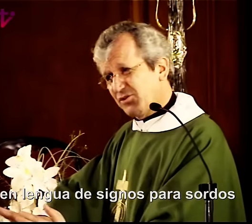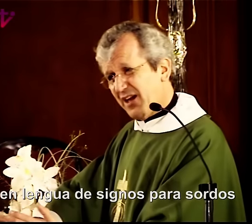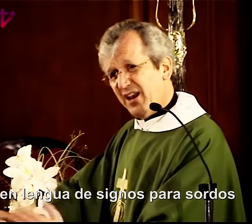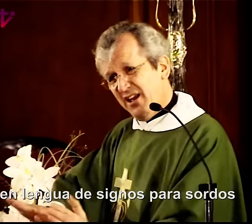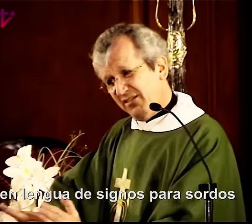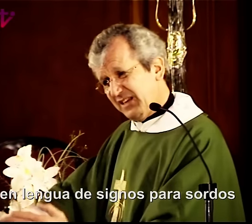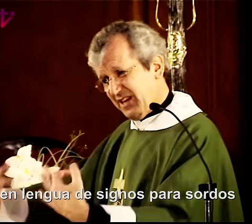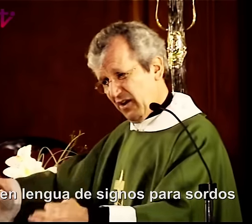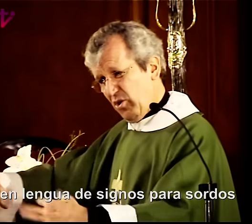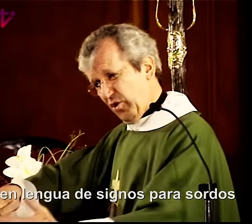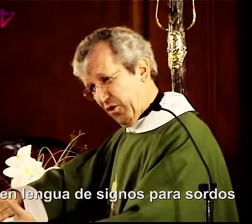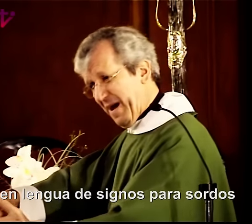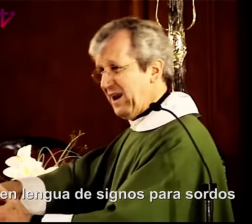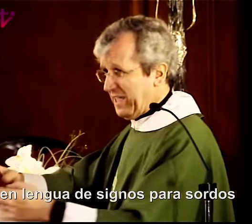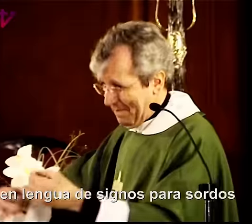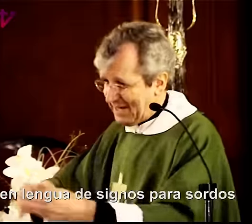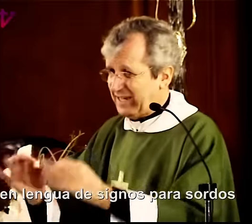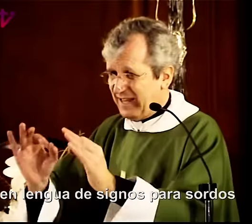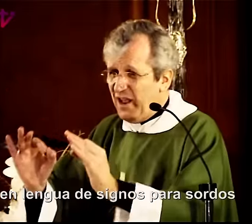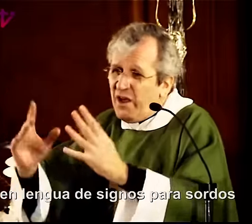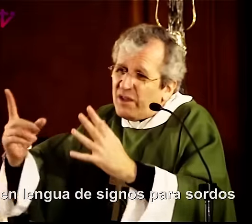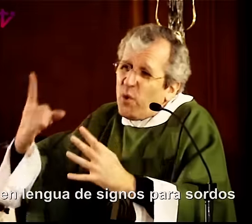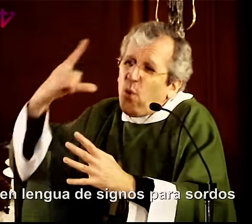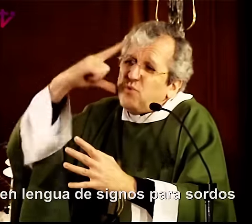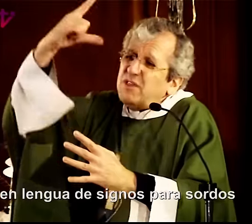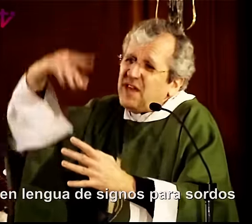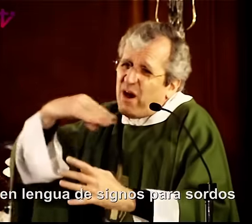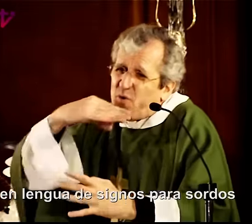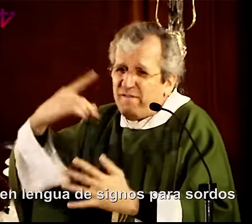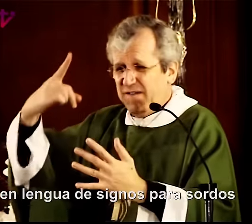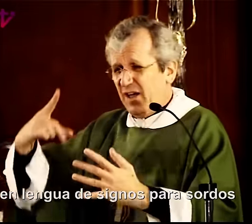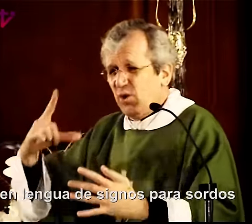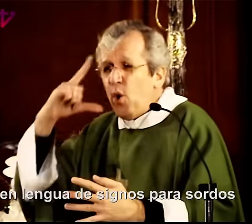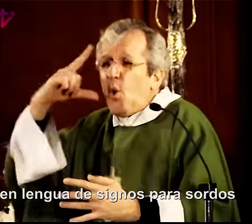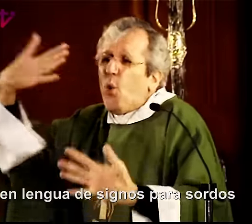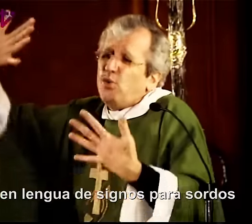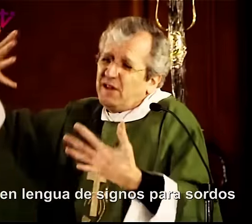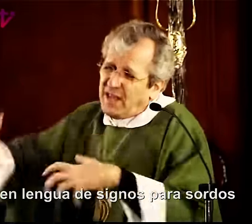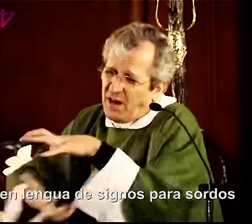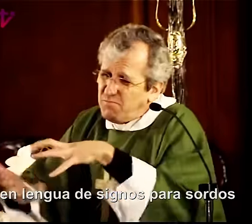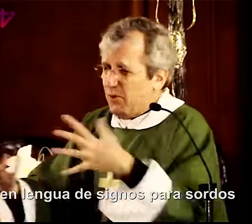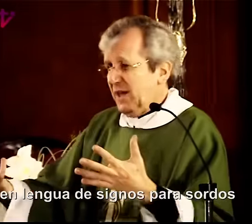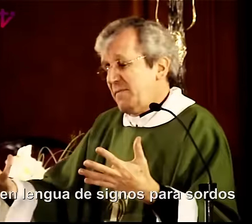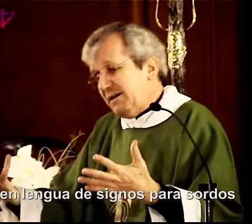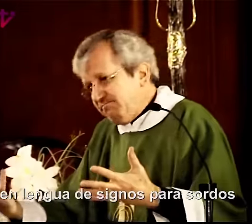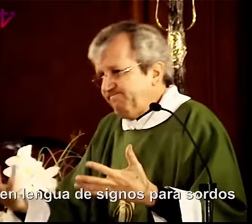dejar de ser lo normal y pasar a ser un día un enfado, un día un problema,